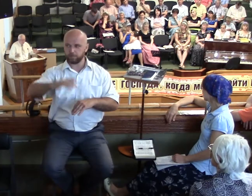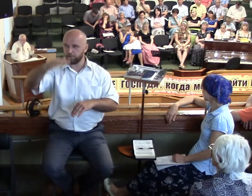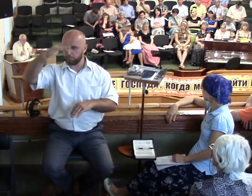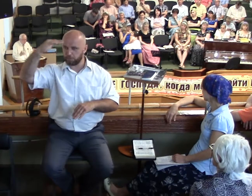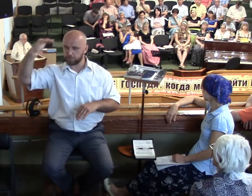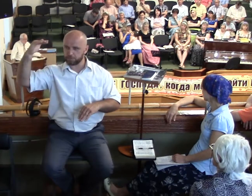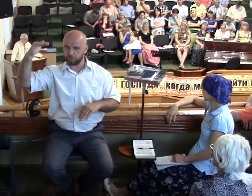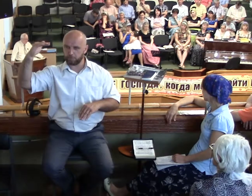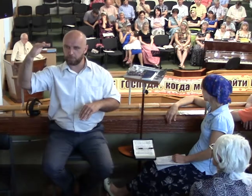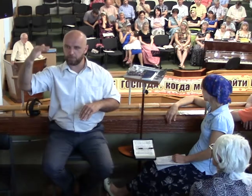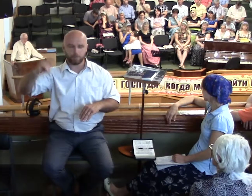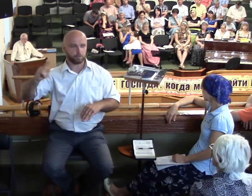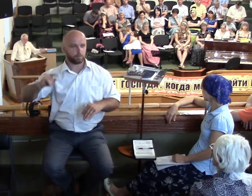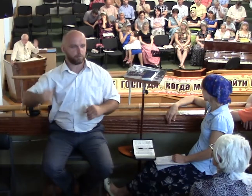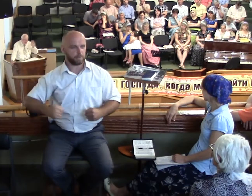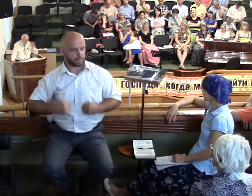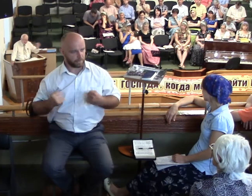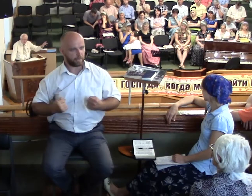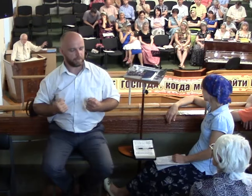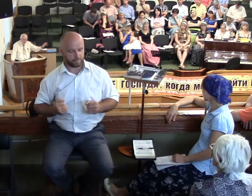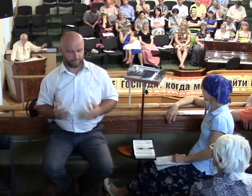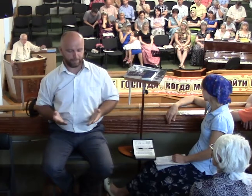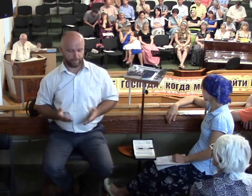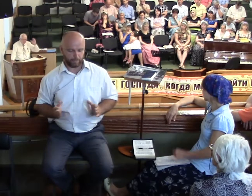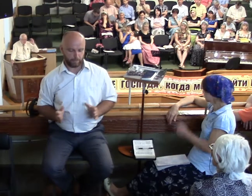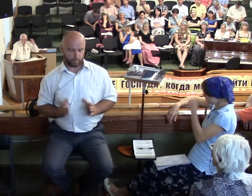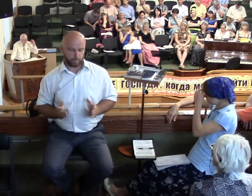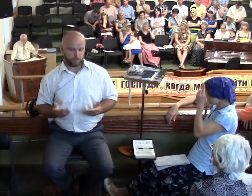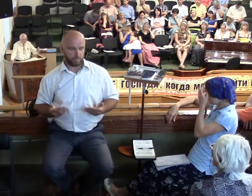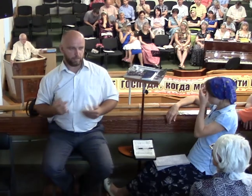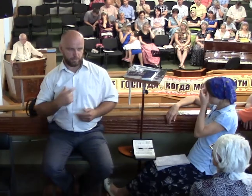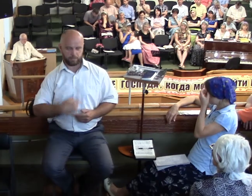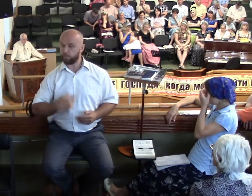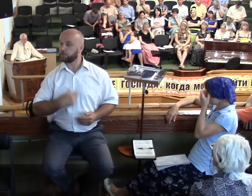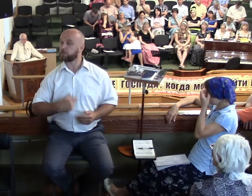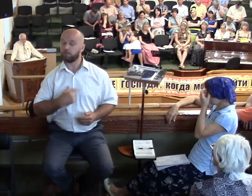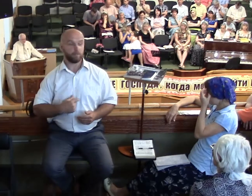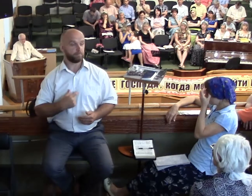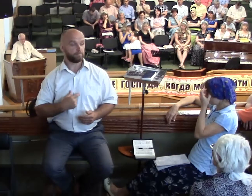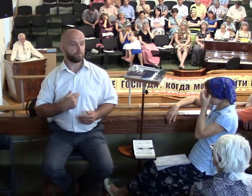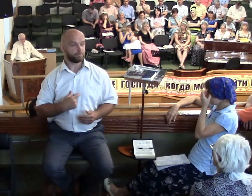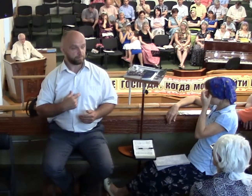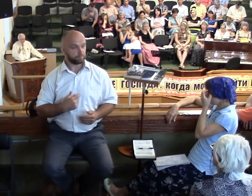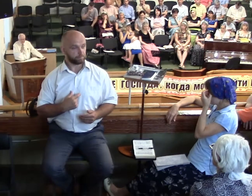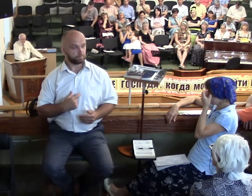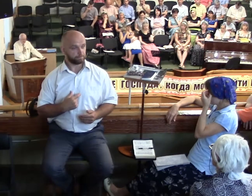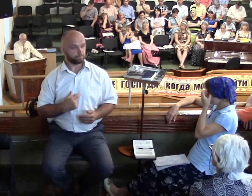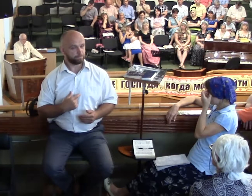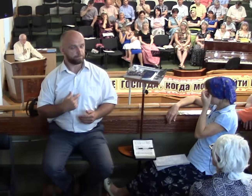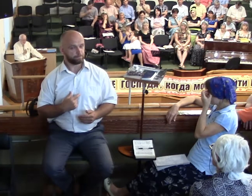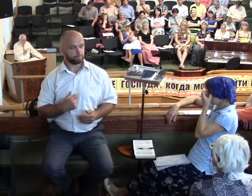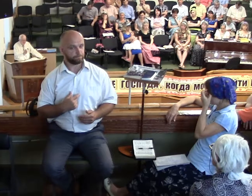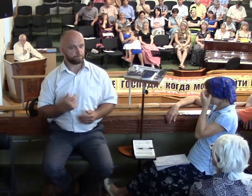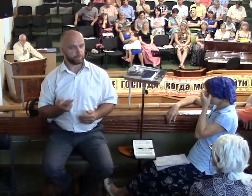кто произвольно продолжает, знаете, лезть в это болото, кто произвольно, друзья, каждый из